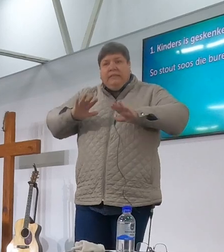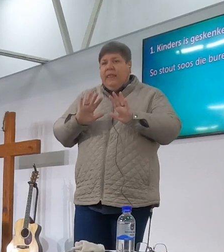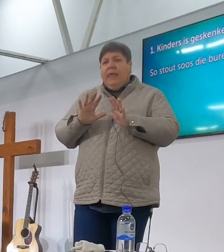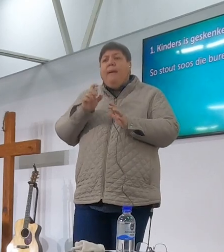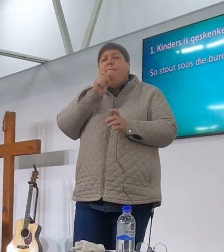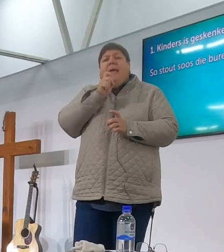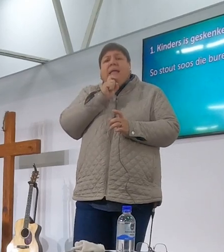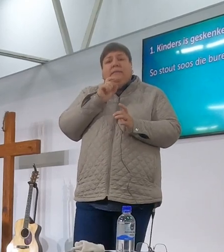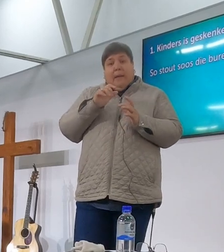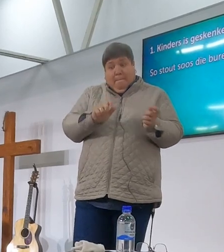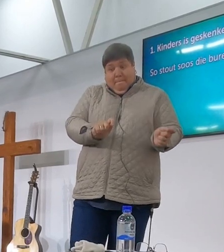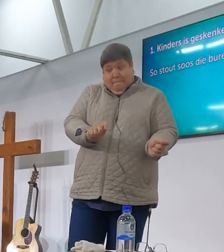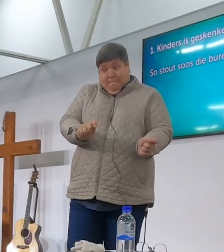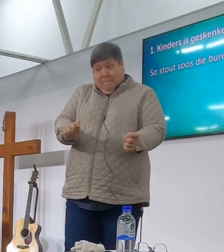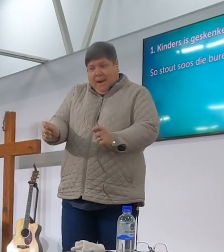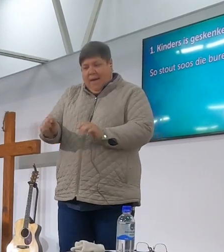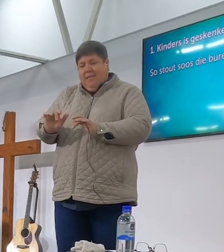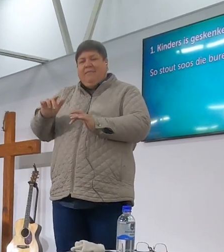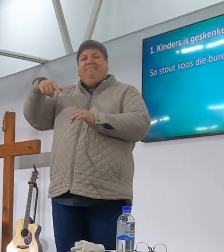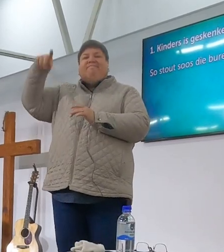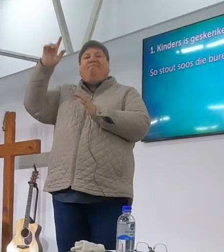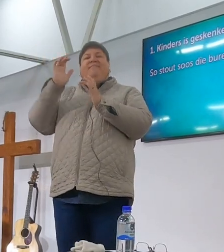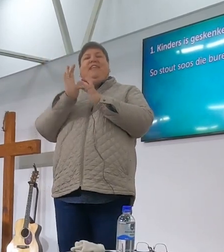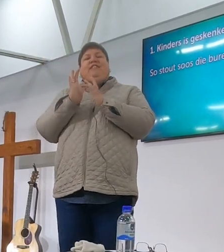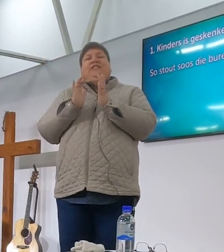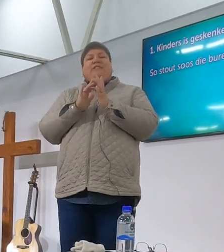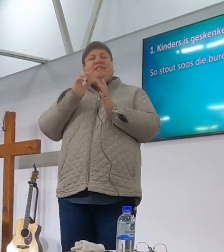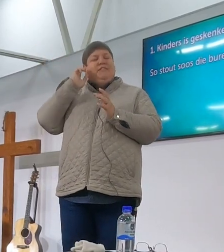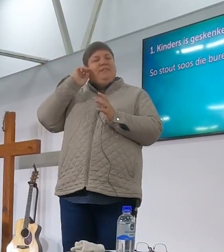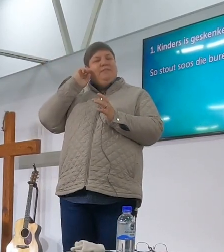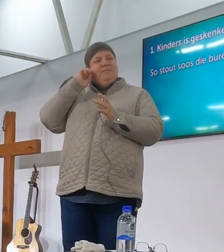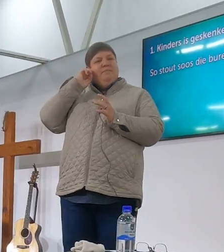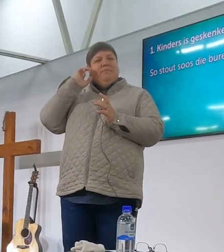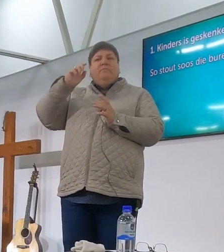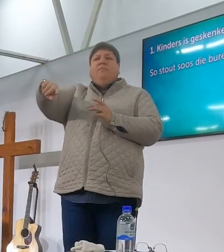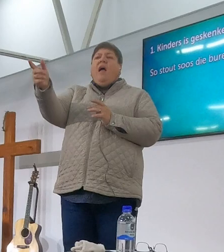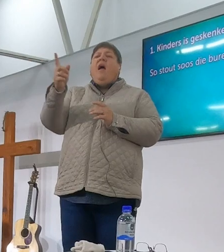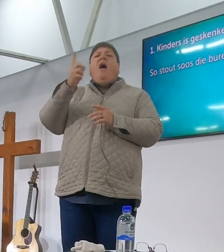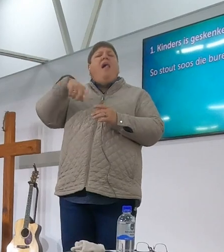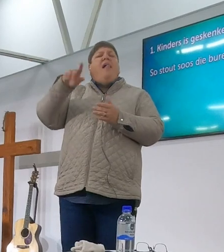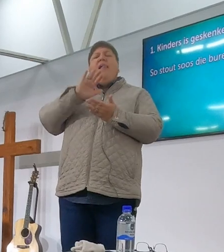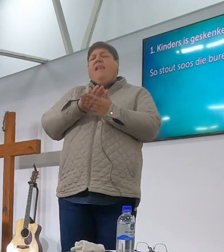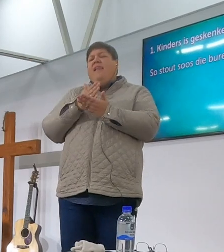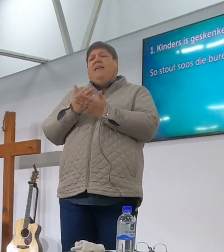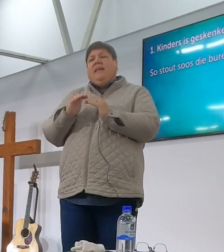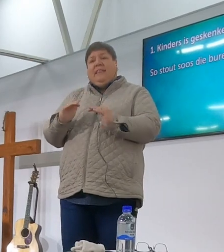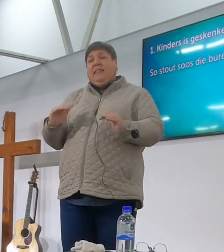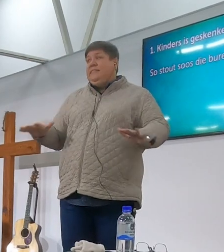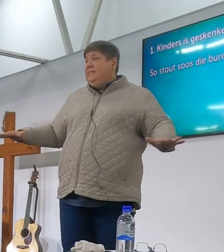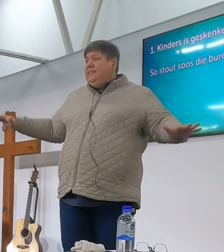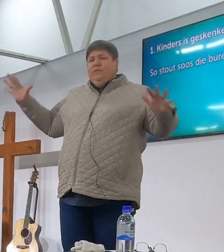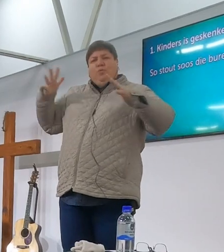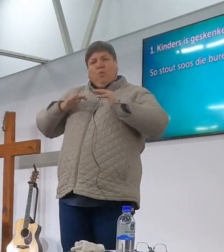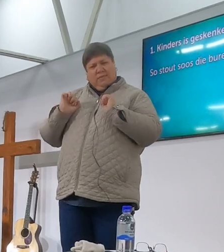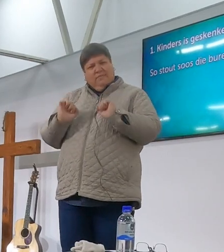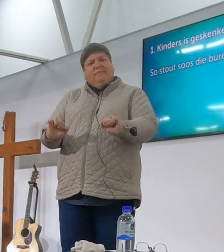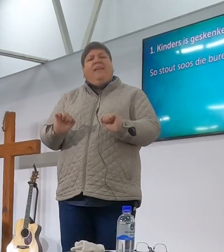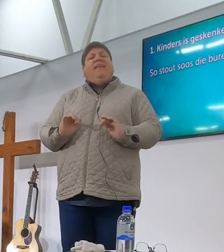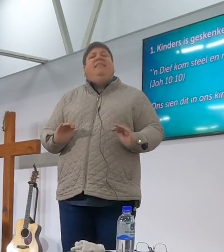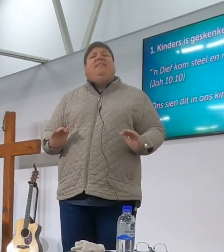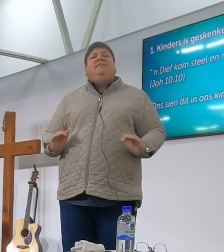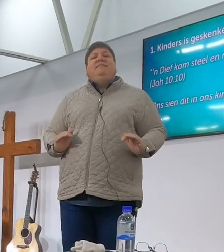die kinders na Jesus toe gebring. En ek en jy moet sê, al hierdie kinders in die sonnaskool, al hierdie kinders, dis ons kinders. Stem julle